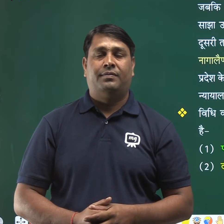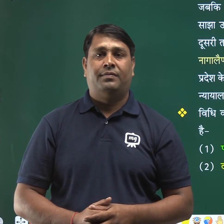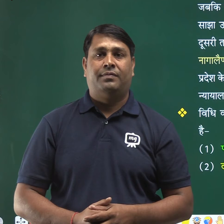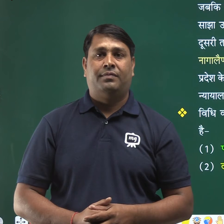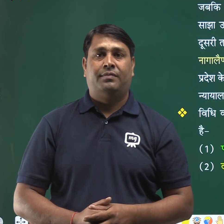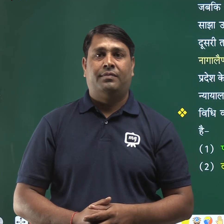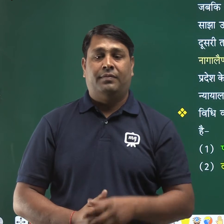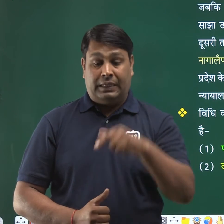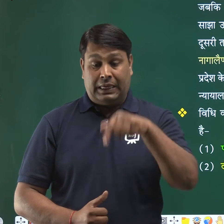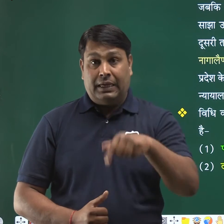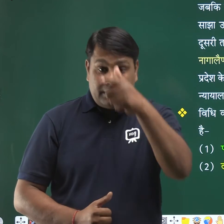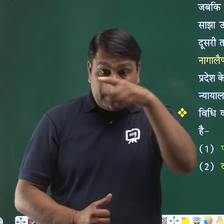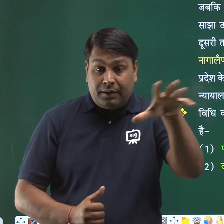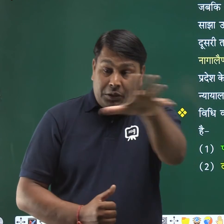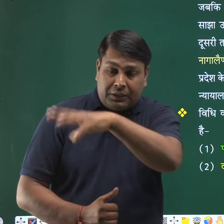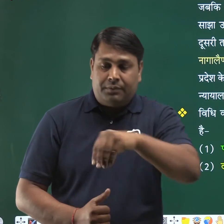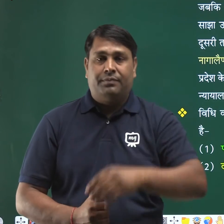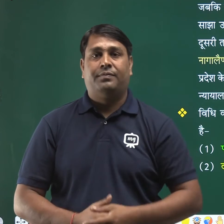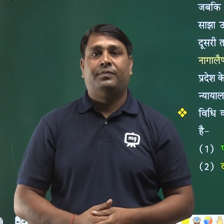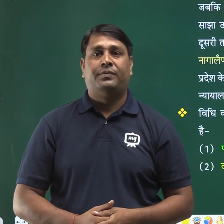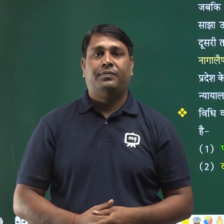आज देश भर में